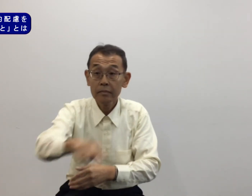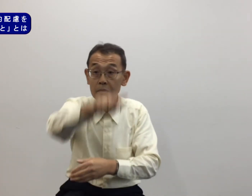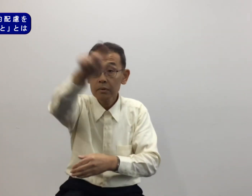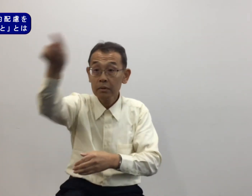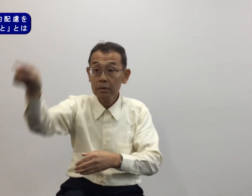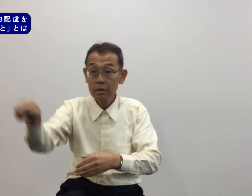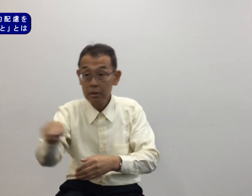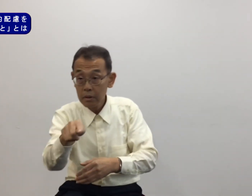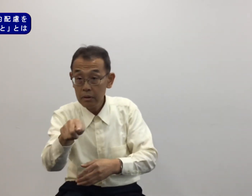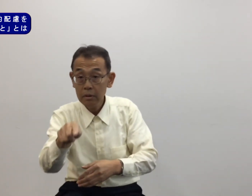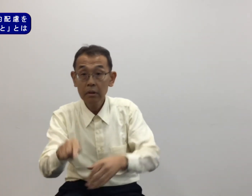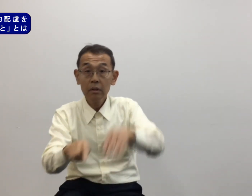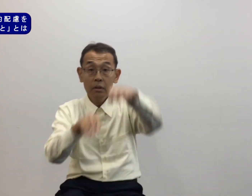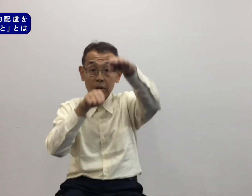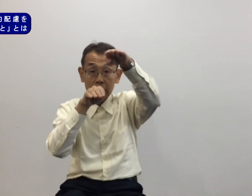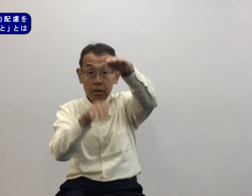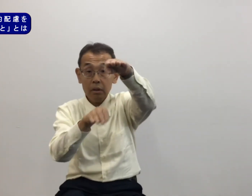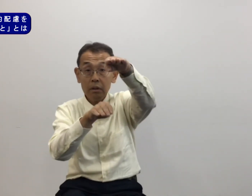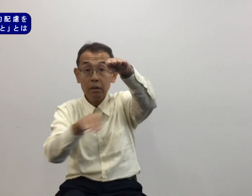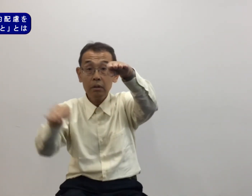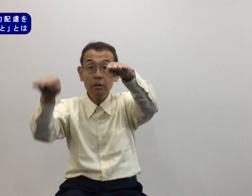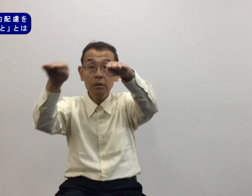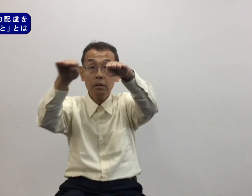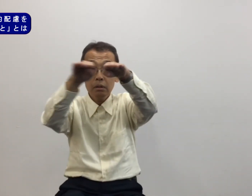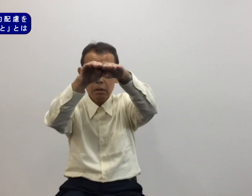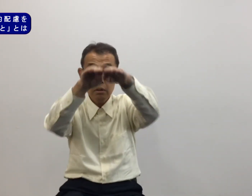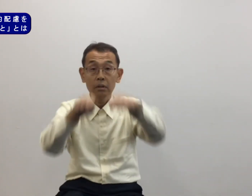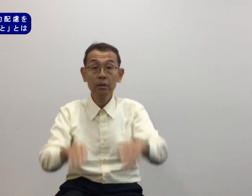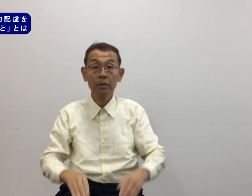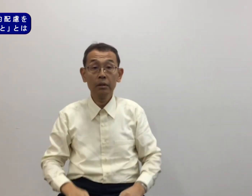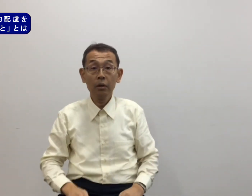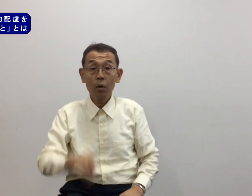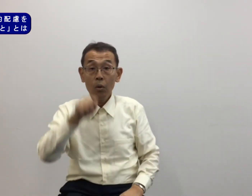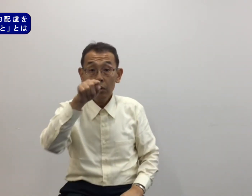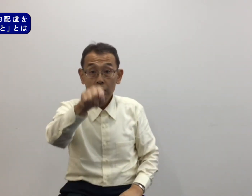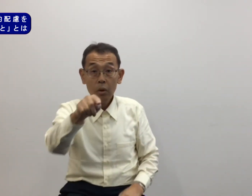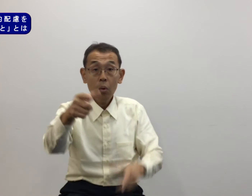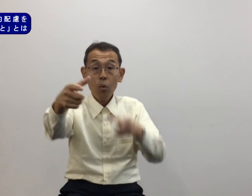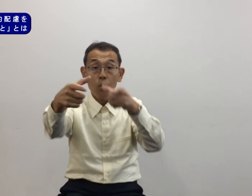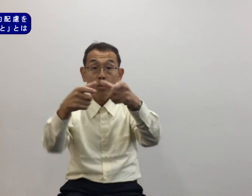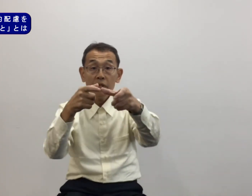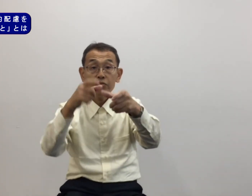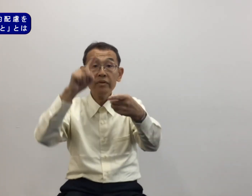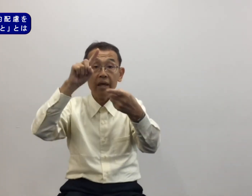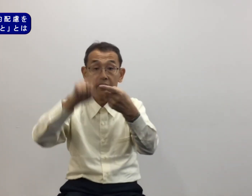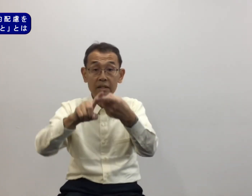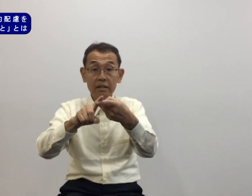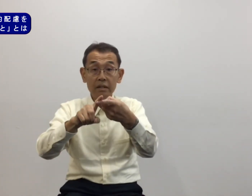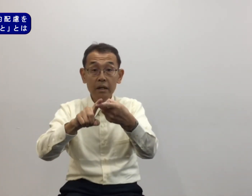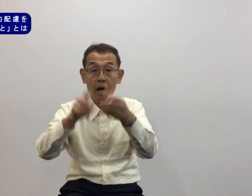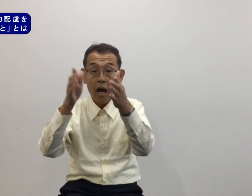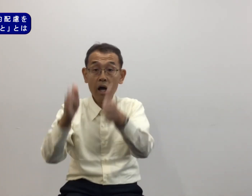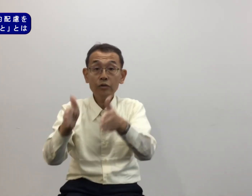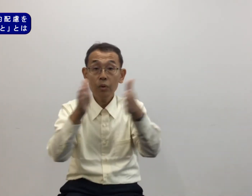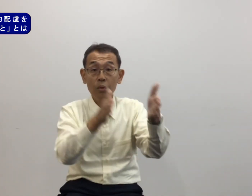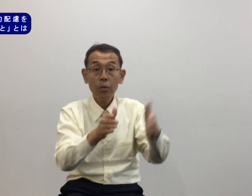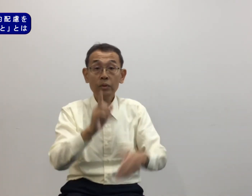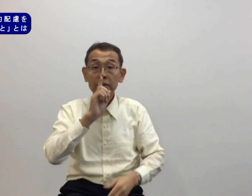このような差を埋めるための配慮を合理的配慮と言います